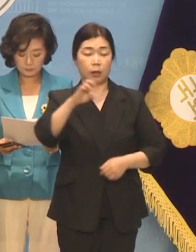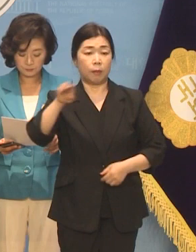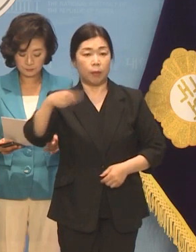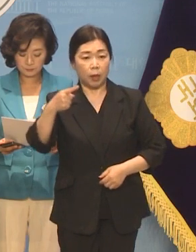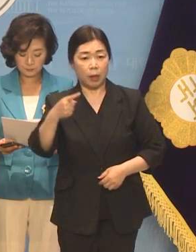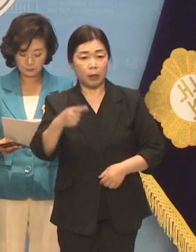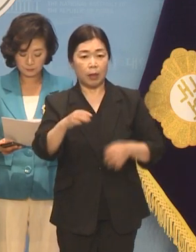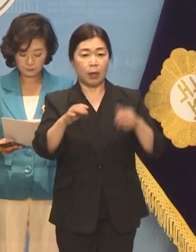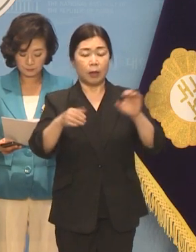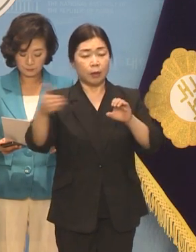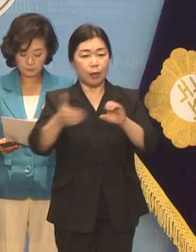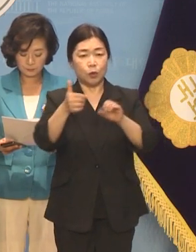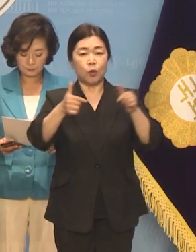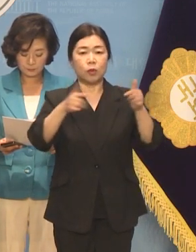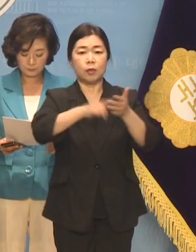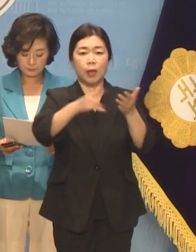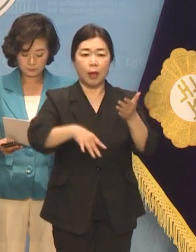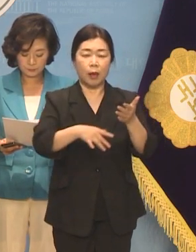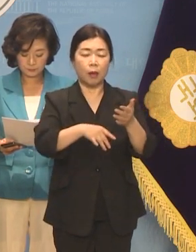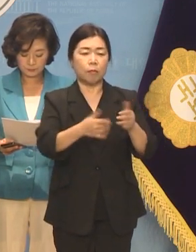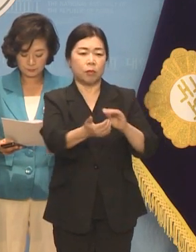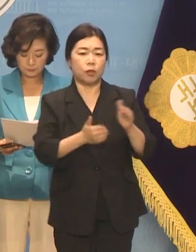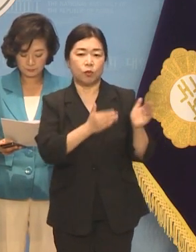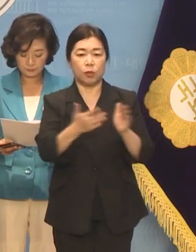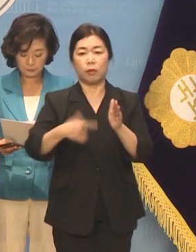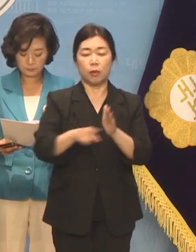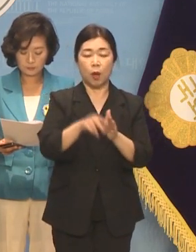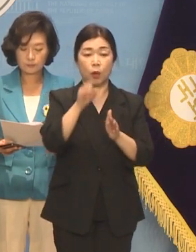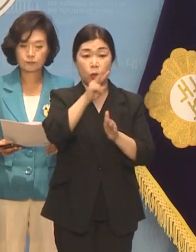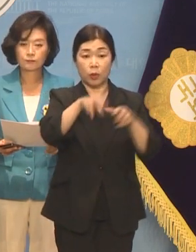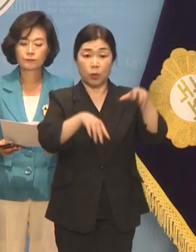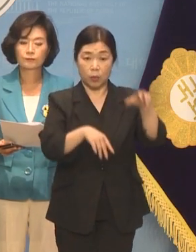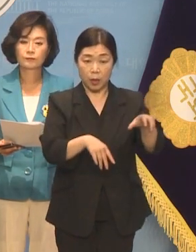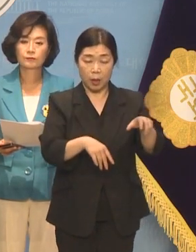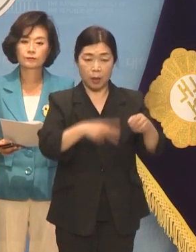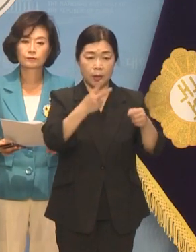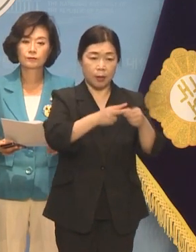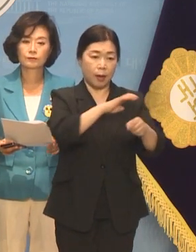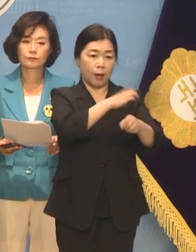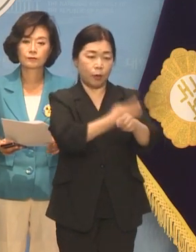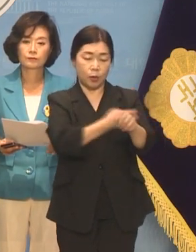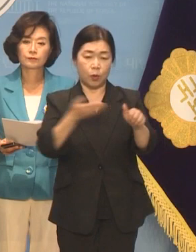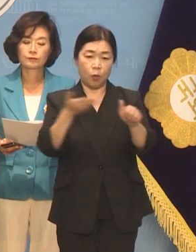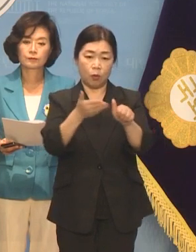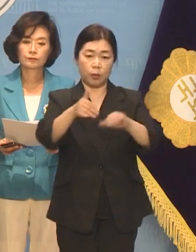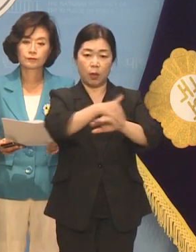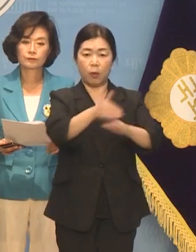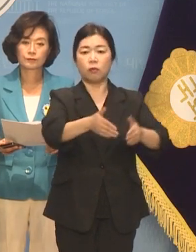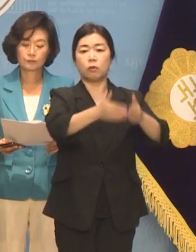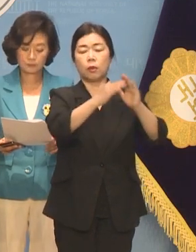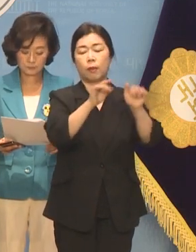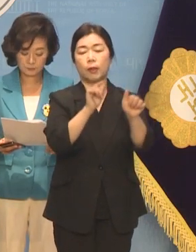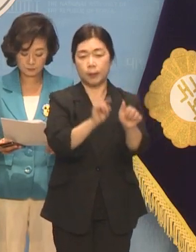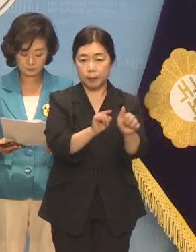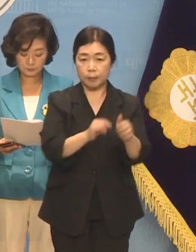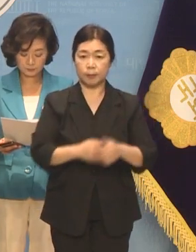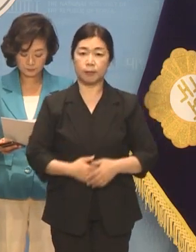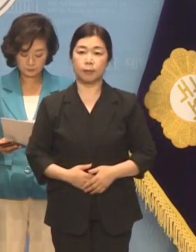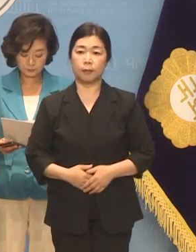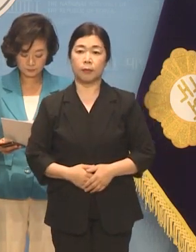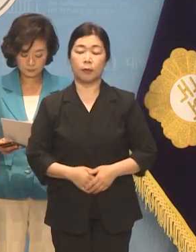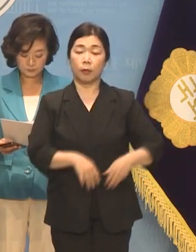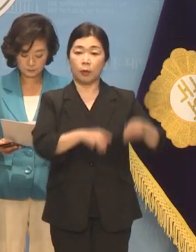전면화에 대비하여 용인 반도체 클러스터에 재생에너지 공급 계획을 수립하라.